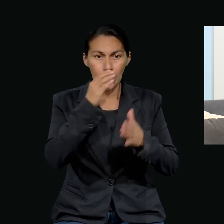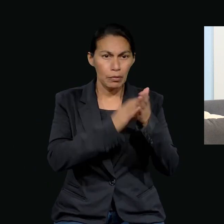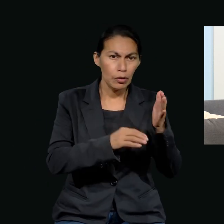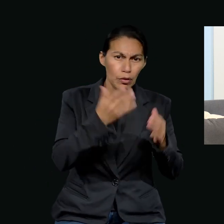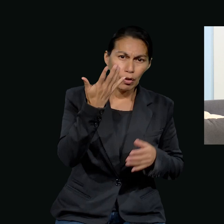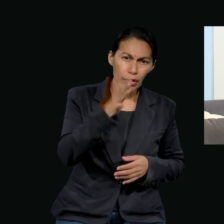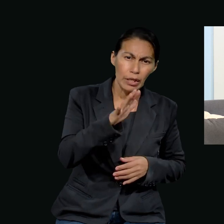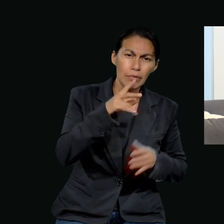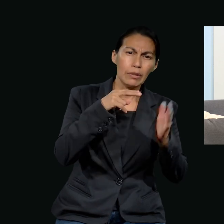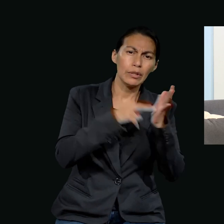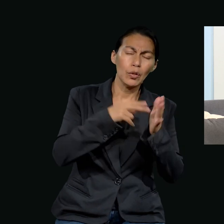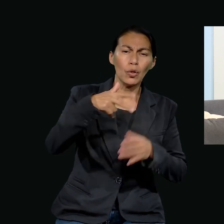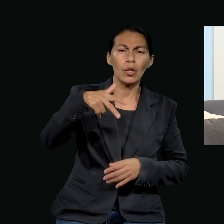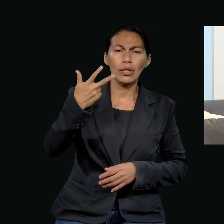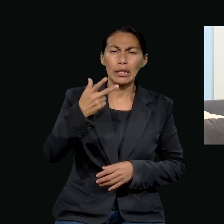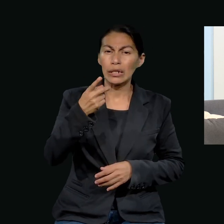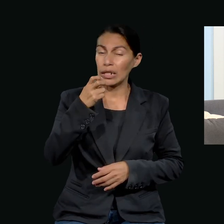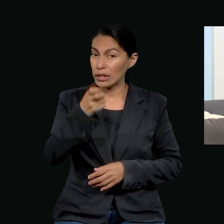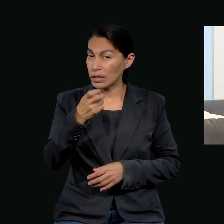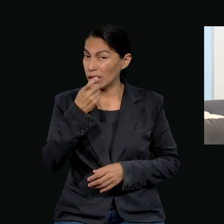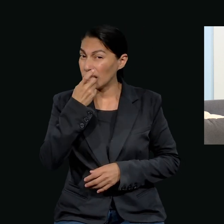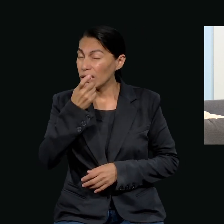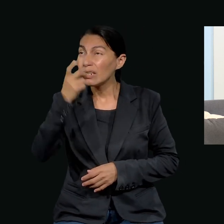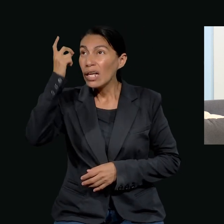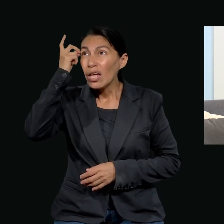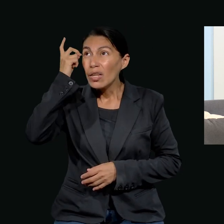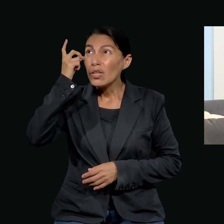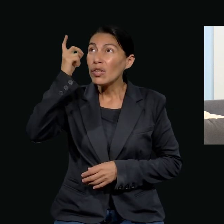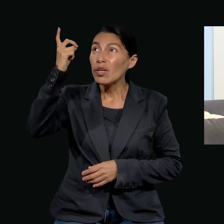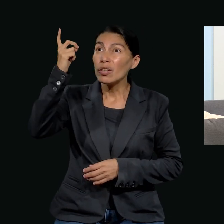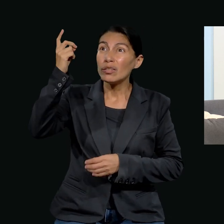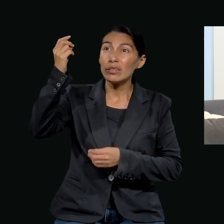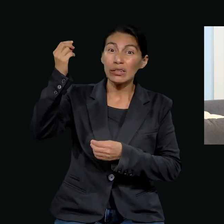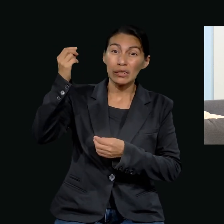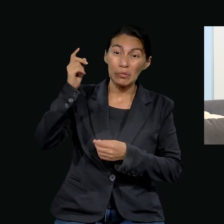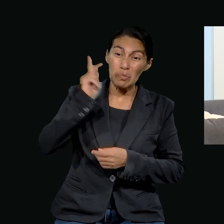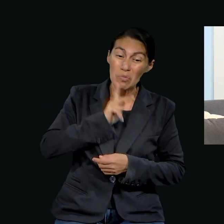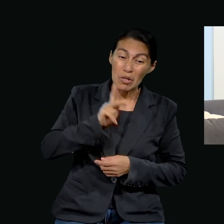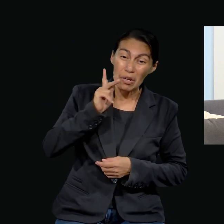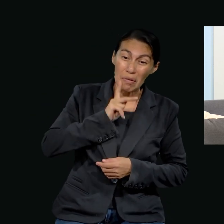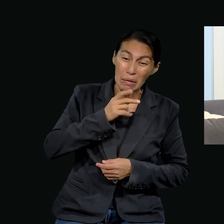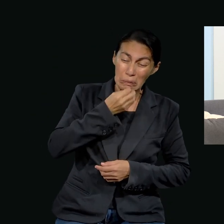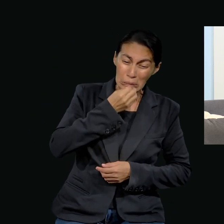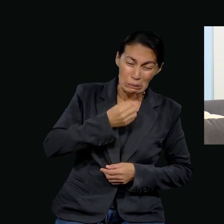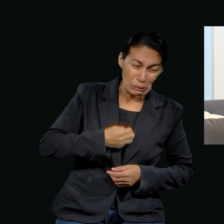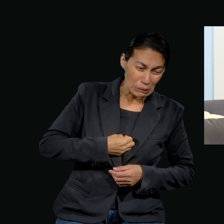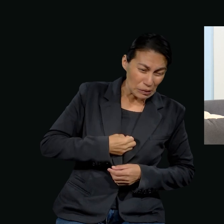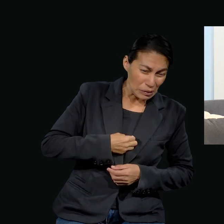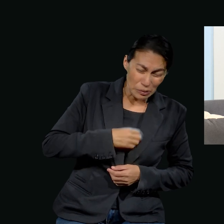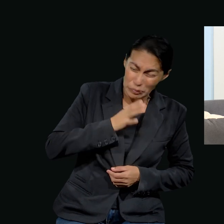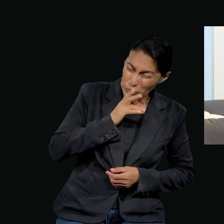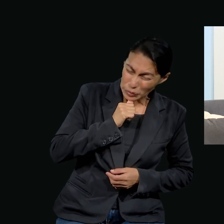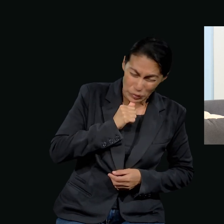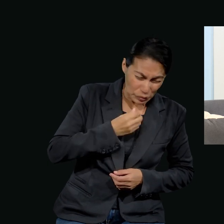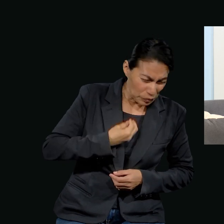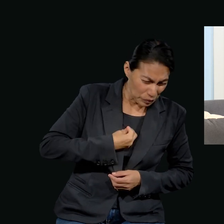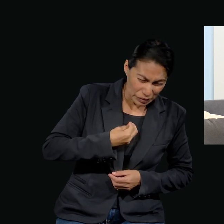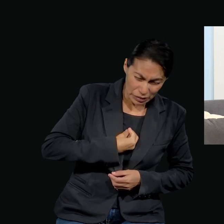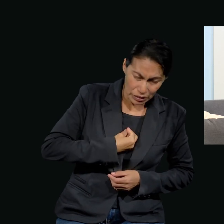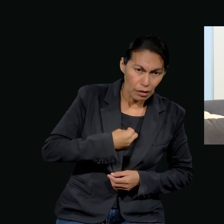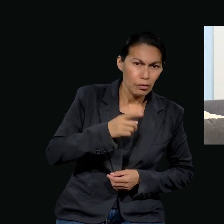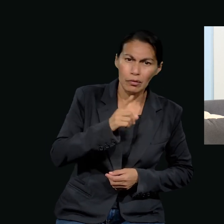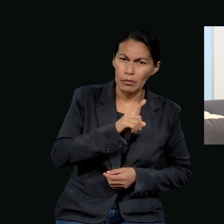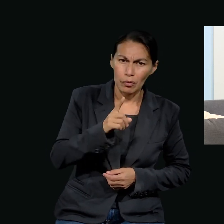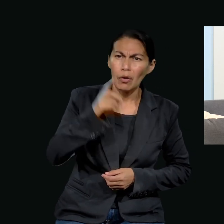probados con más de lo que podamos llevar, sino que dará juntamente con la tentación la salida. Yo de momento no entendí nada. En eso un